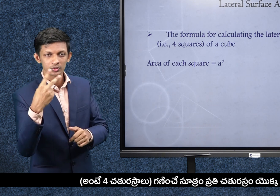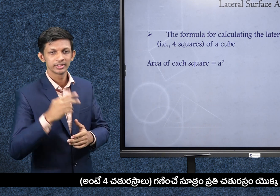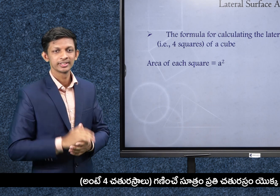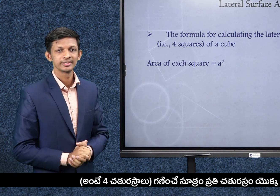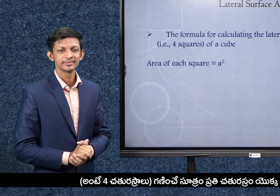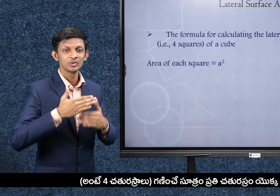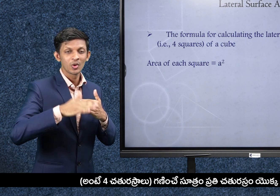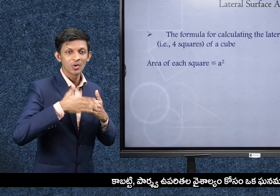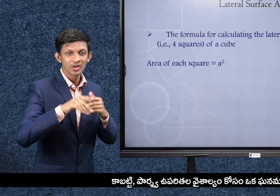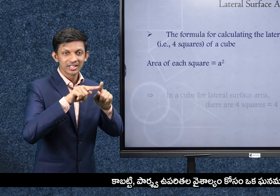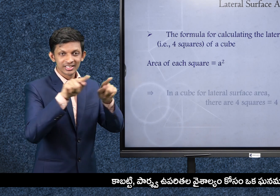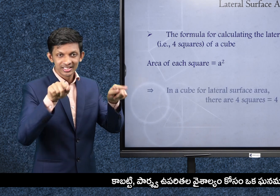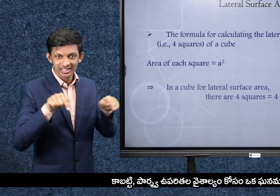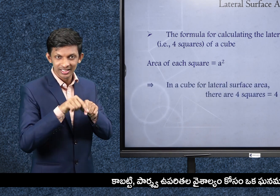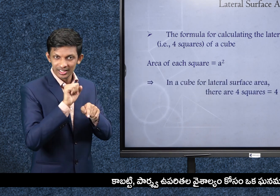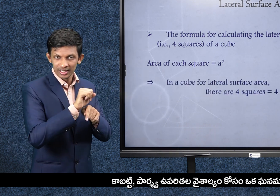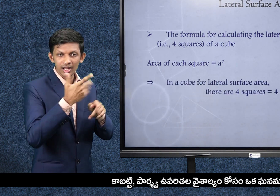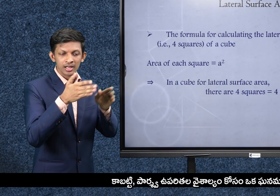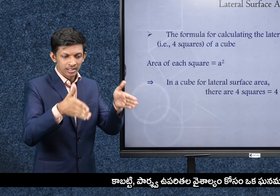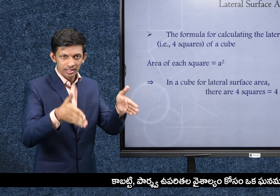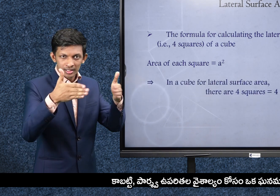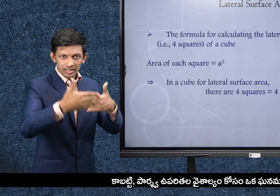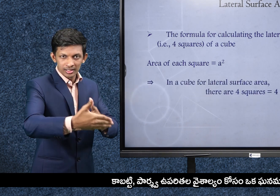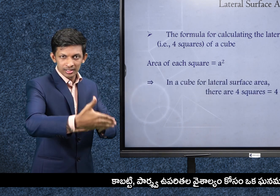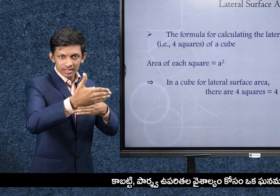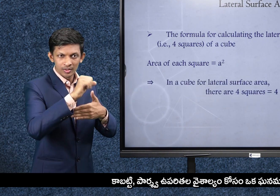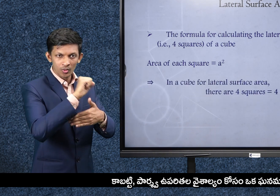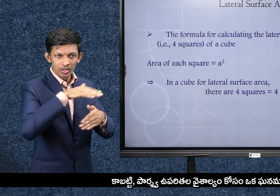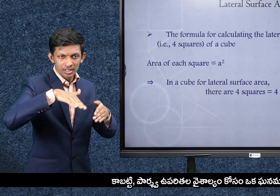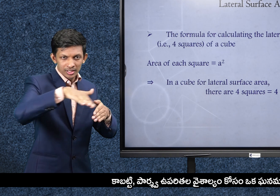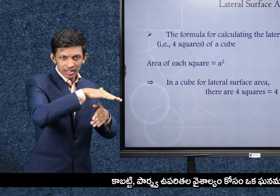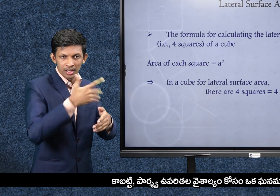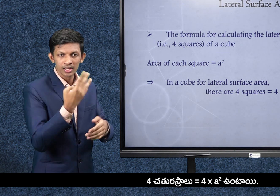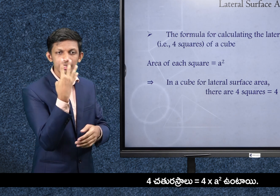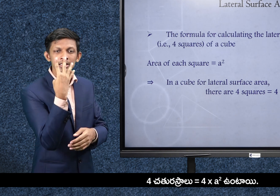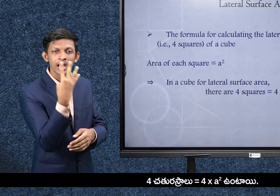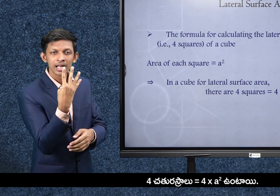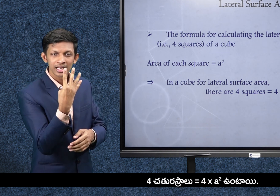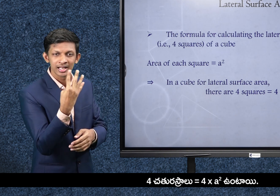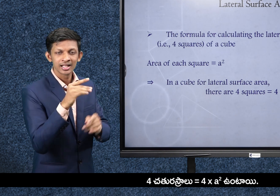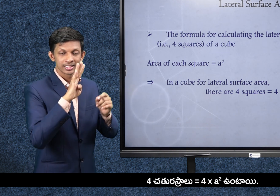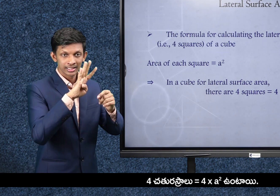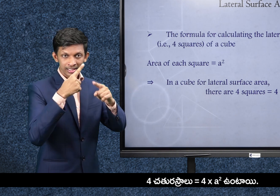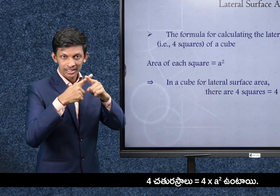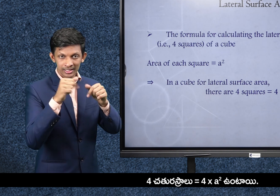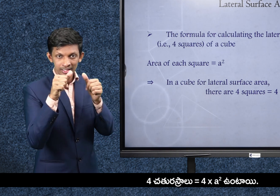= కాబట్టి పార్శ్వ ఉపరితల వైశాల్యం కోసం ఒక లో 4 చతురస్రాలు =